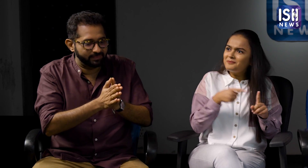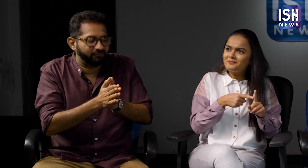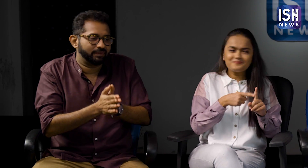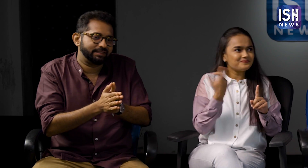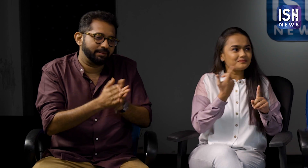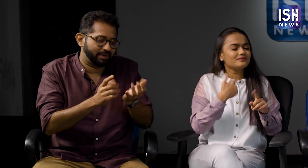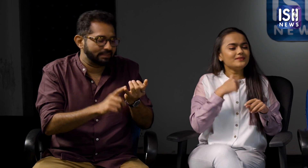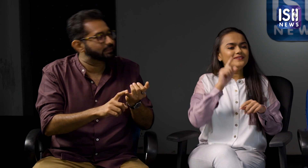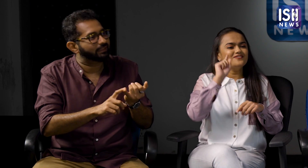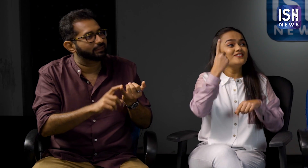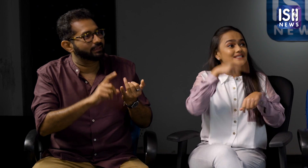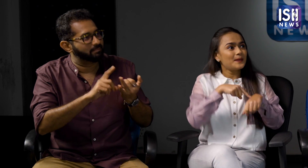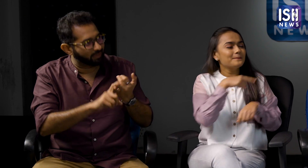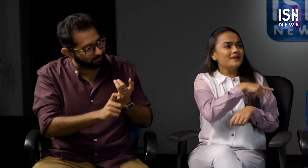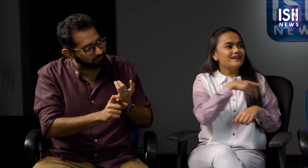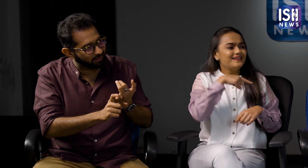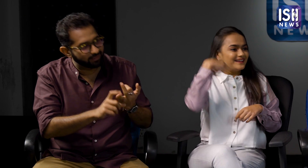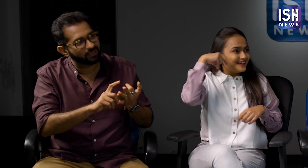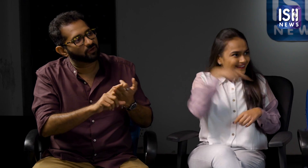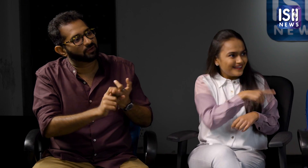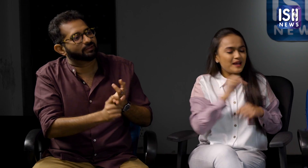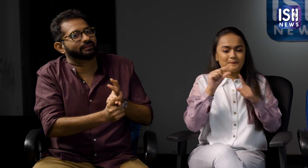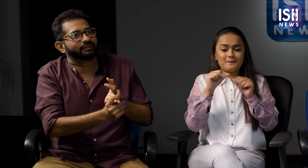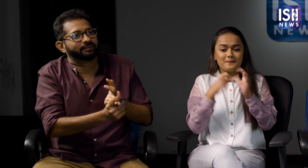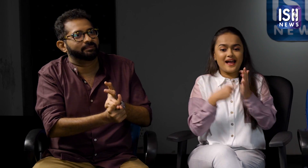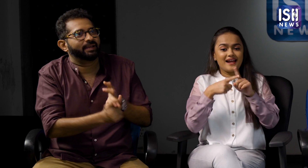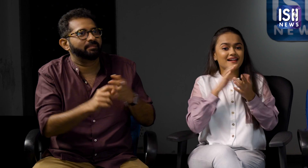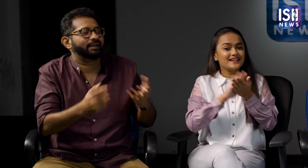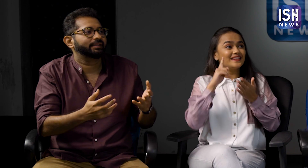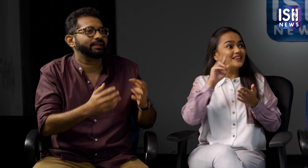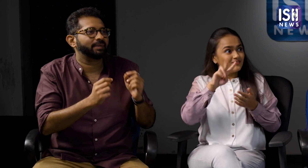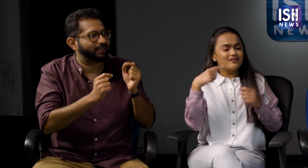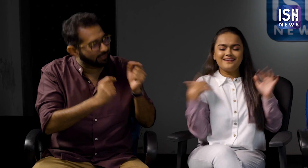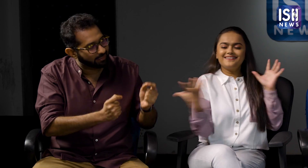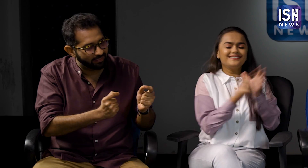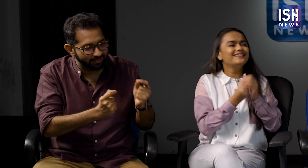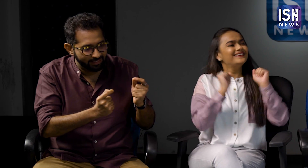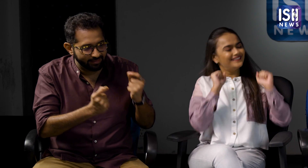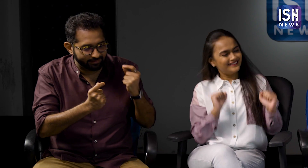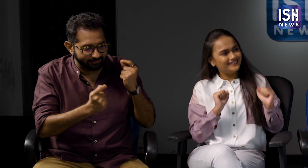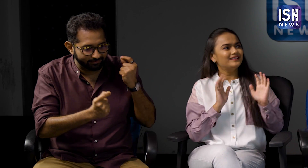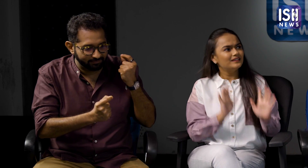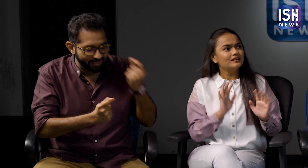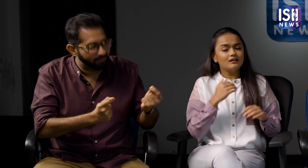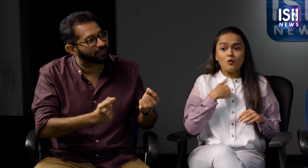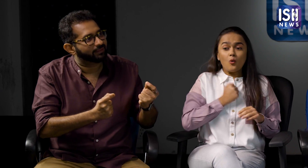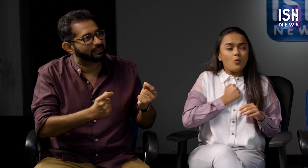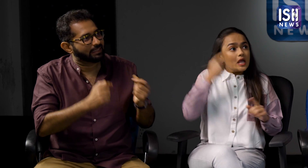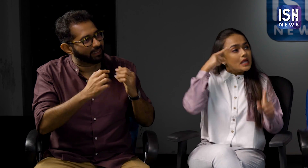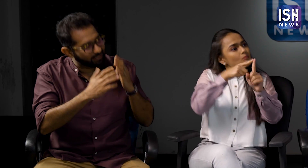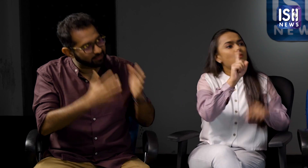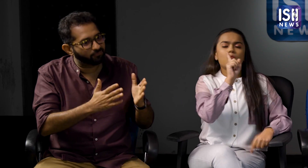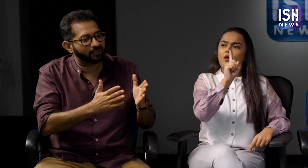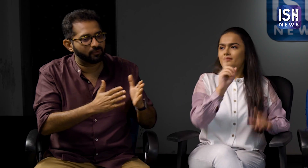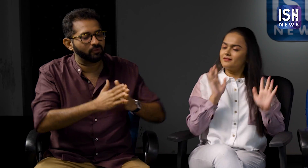पहले टाइम जब फर्स्ट टाइम मानसी, पार्थिव भाई और मैं हम बैठे थे, हमारा एक ही एम